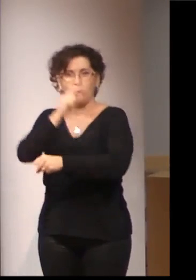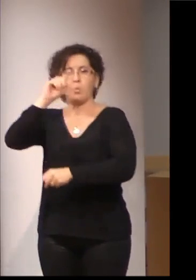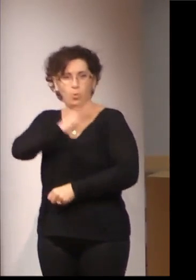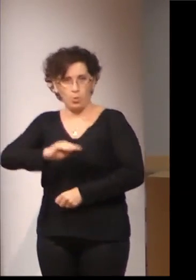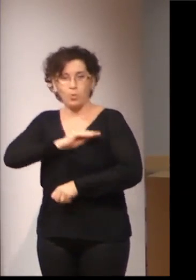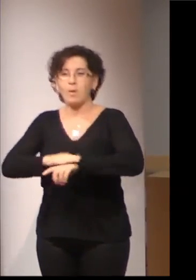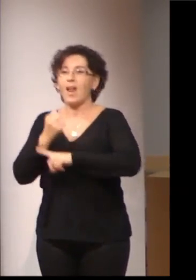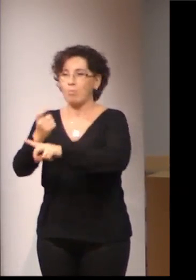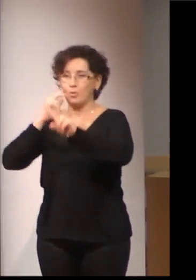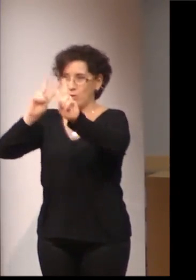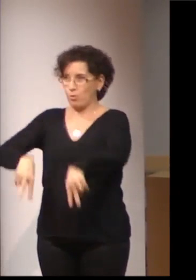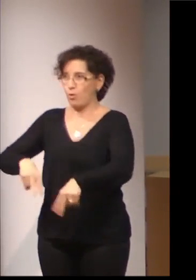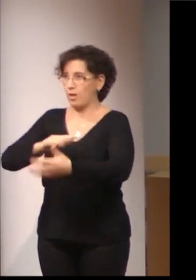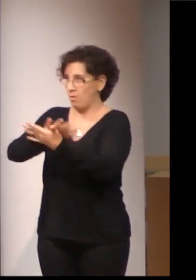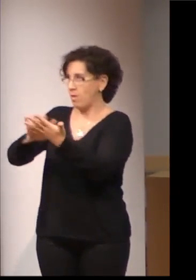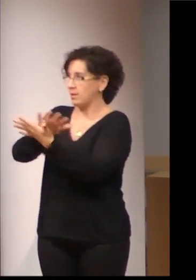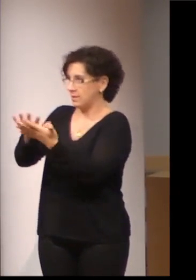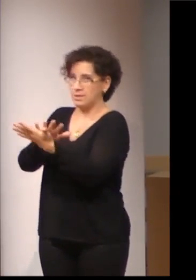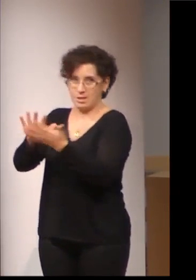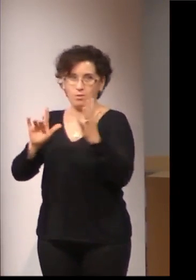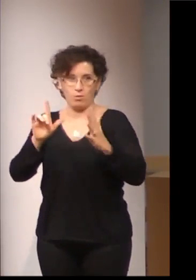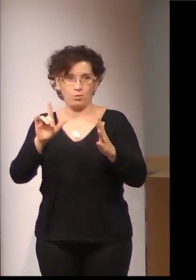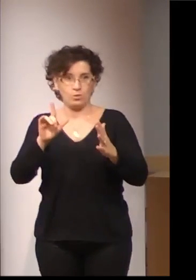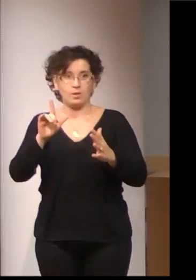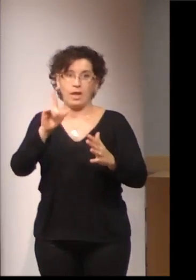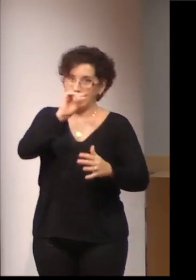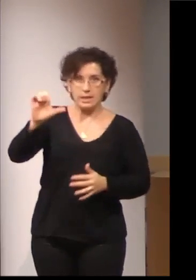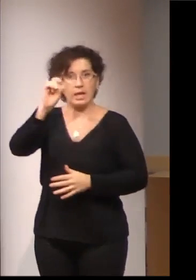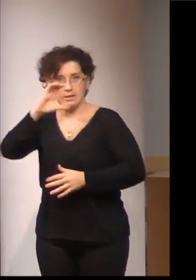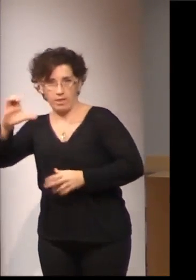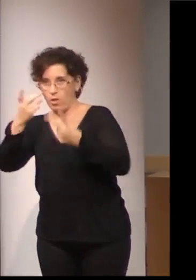reconocimiento de la lengua de signos española y catalana.